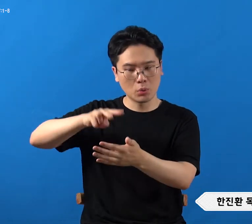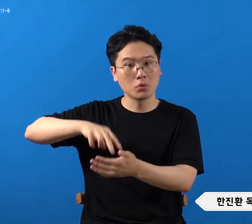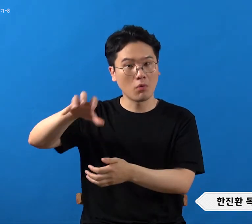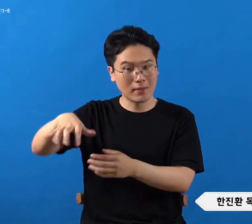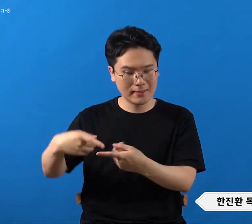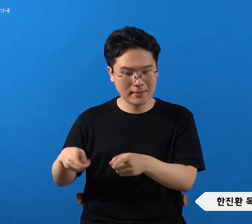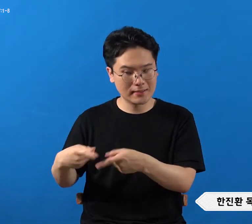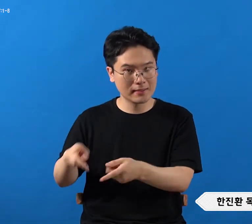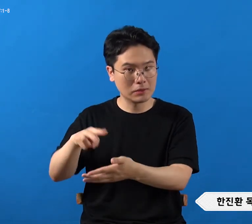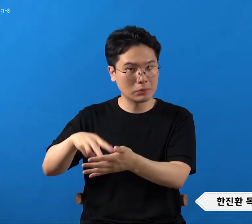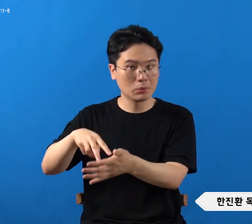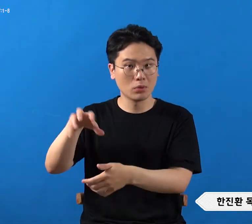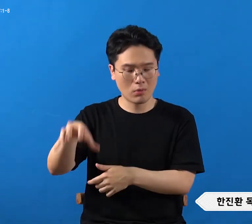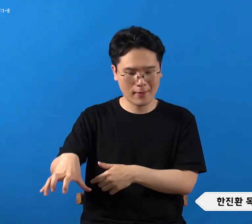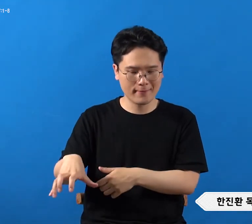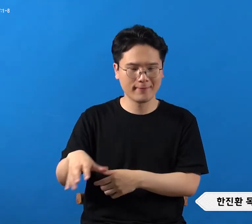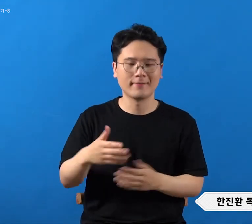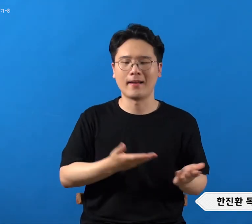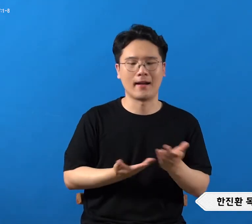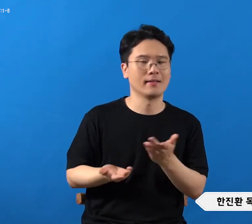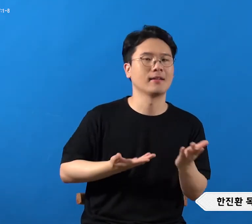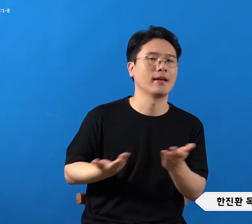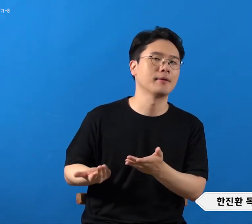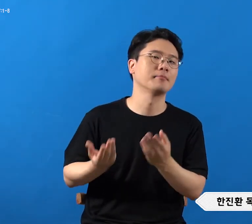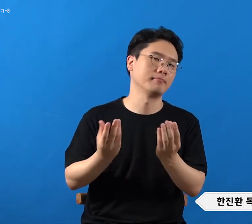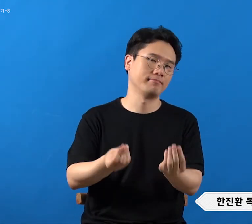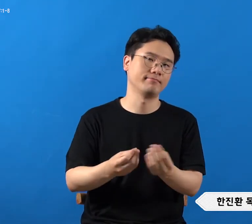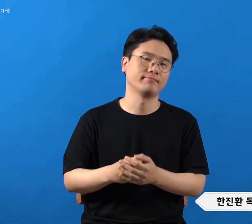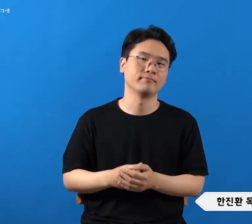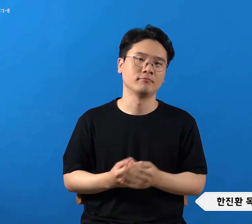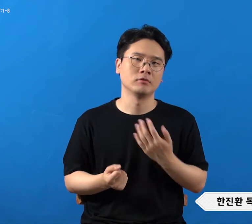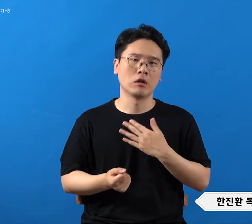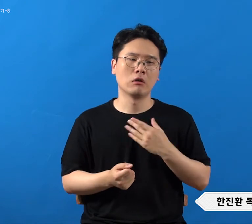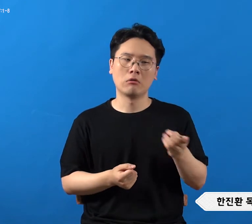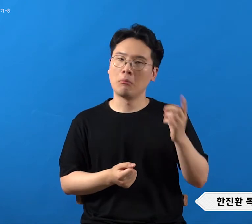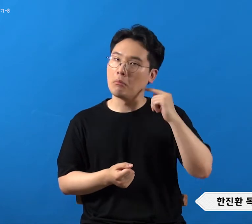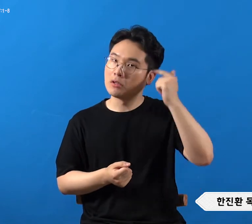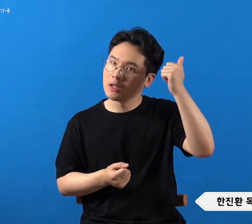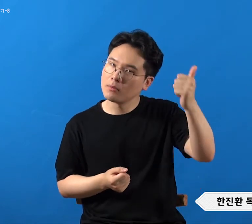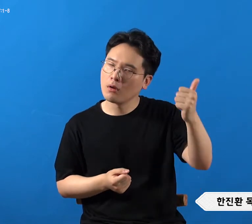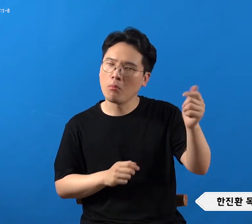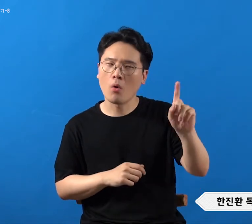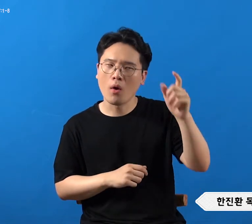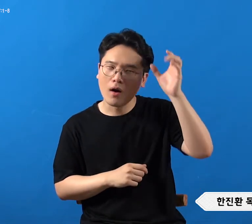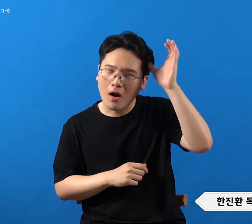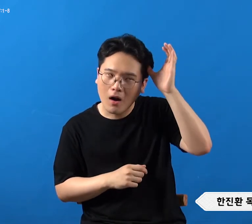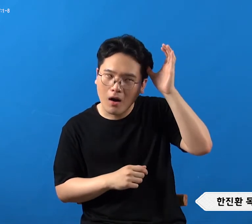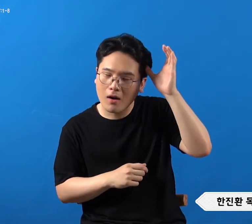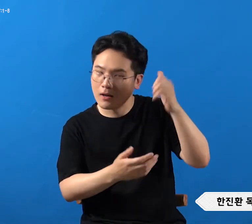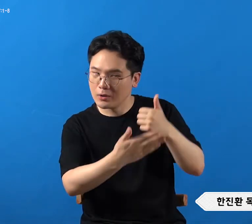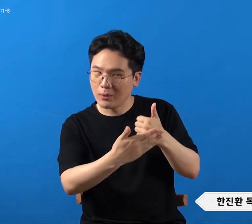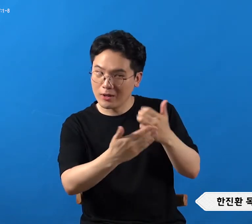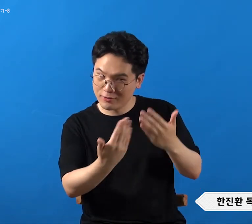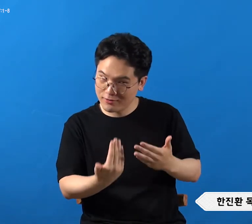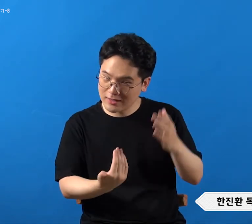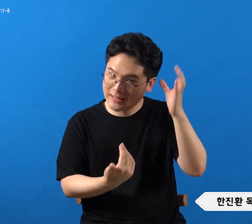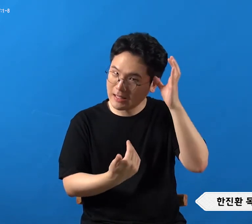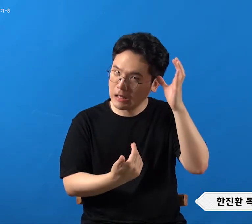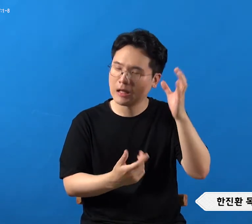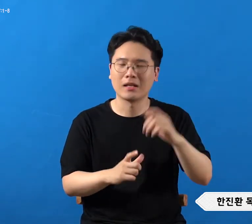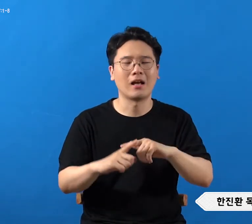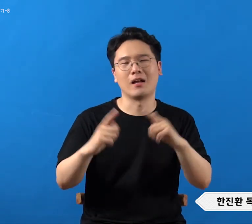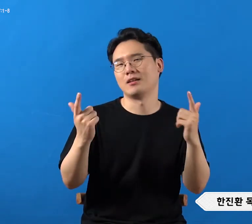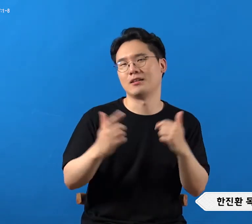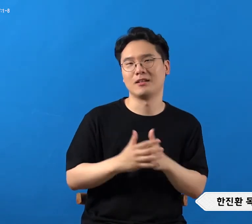1층도 안내를 해드렸습니다. 제가 그 목사님에게 뭔가를 기대한 것은 아닙니다. 학교를 방문하셨으니까 쭉 설명을